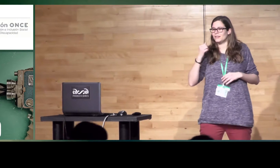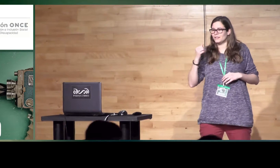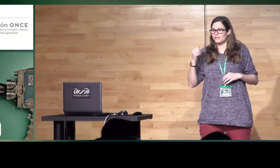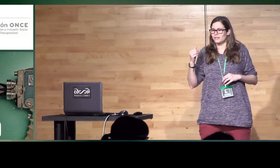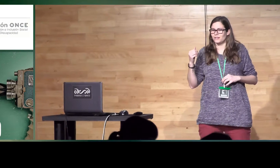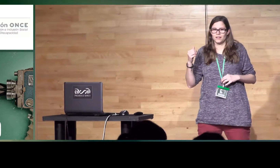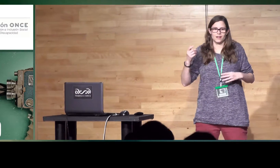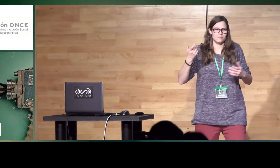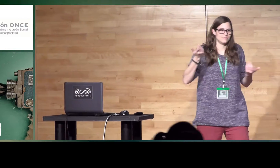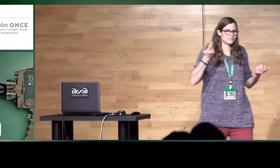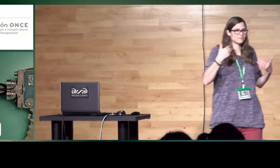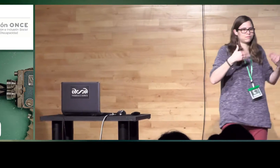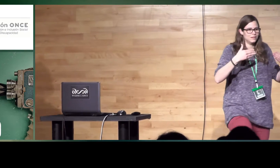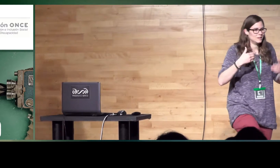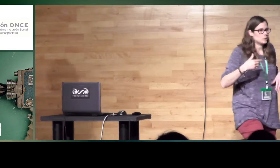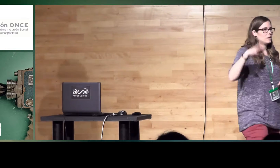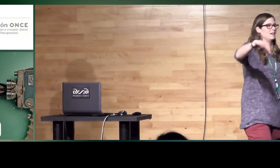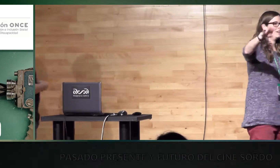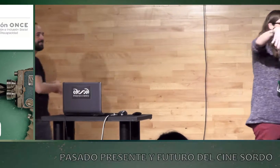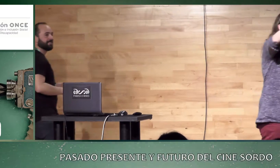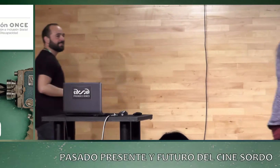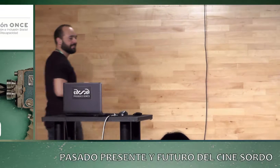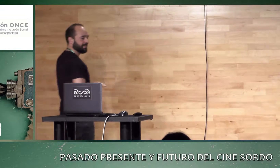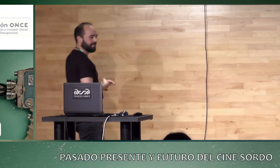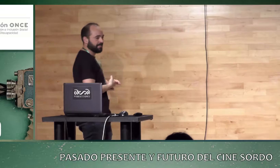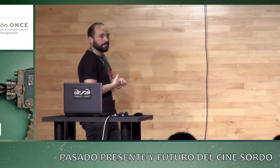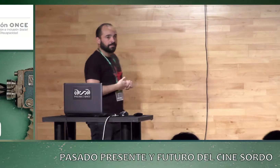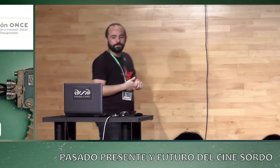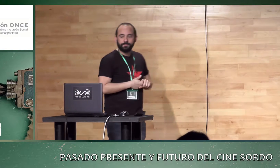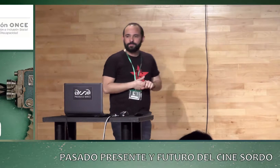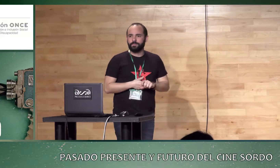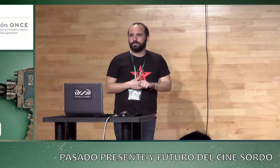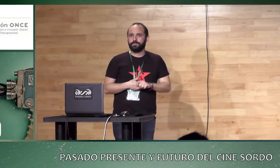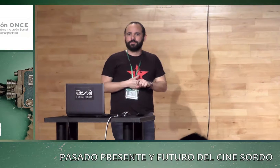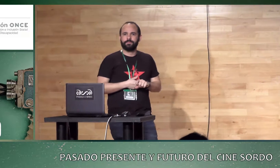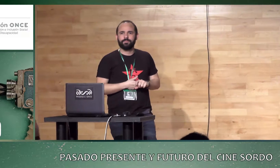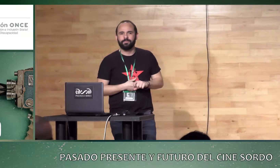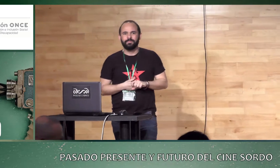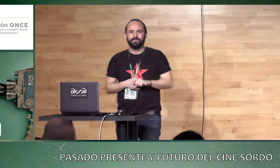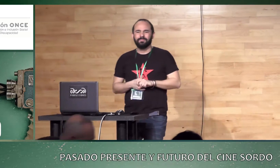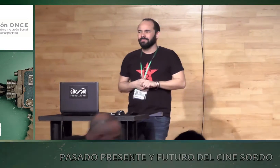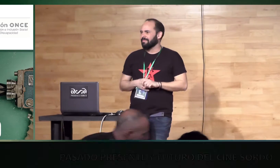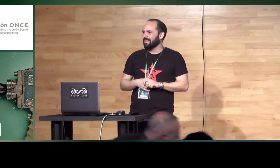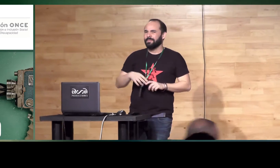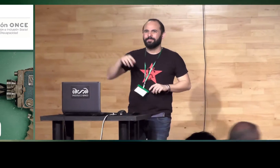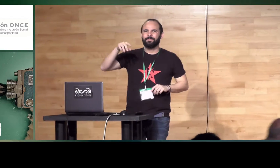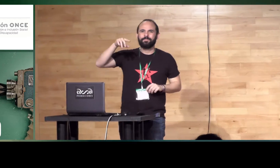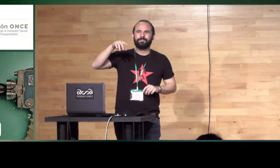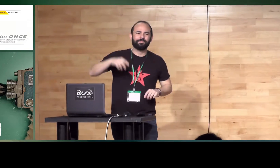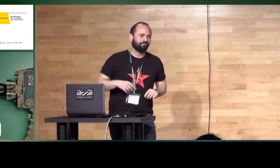Hola, buenas tardes, por favor, lo de siempre, lo que os llevo diciendo todo el día,